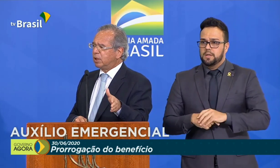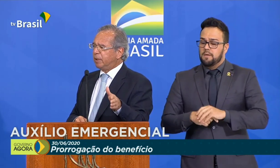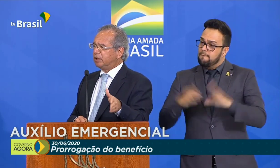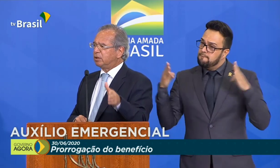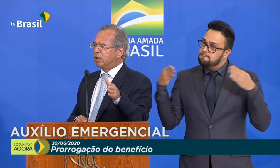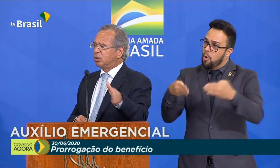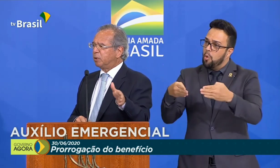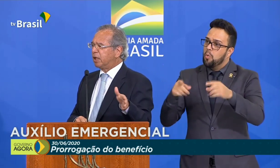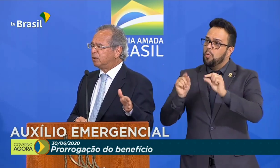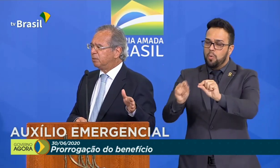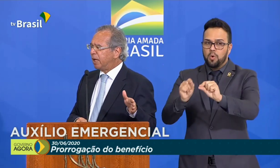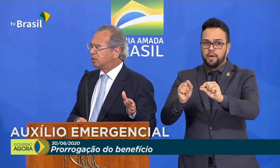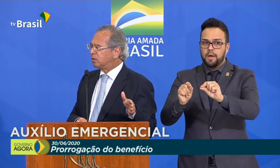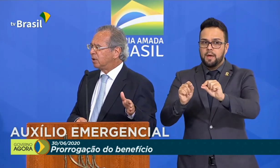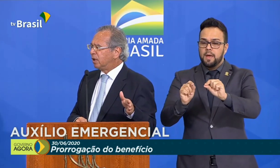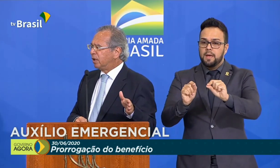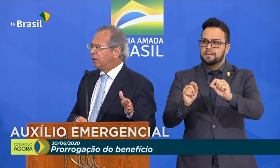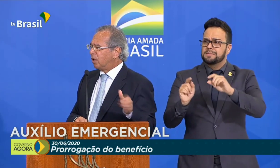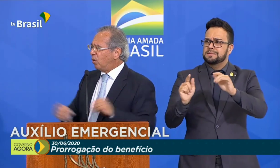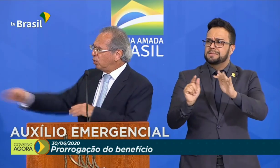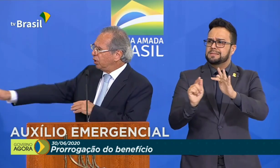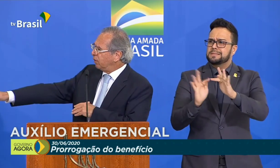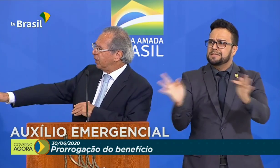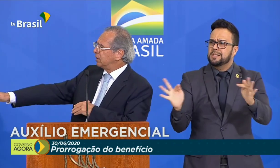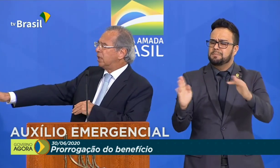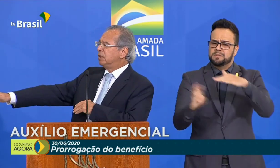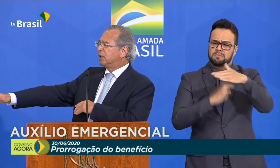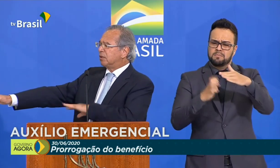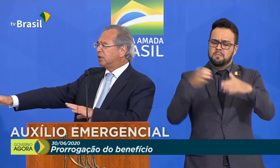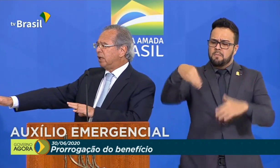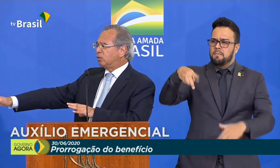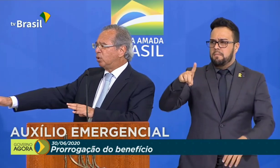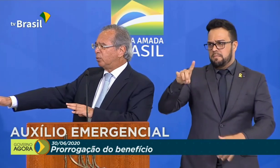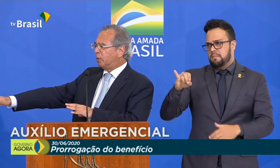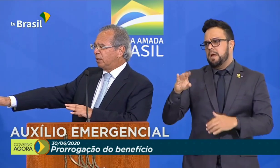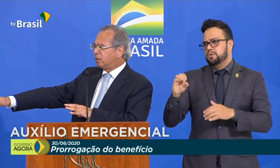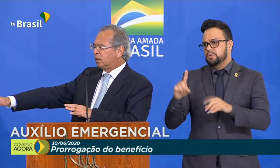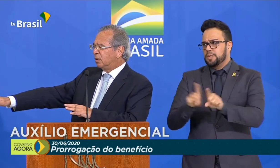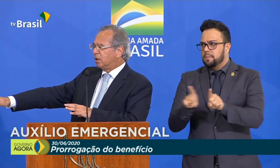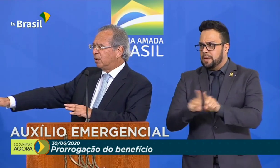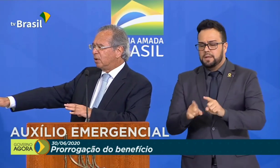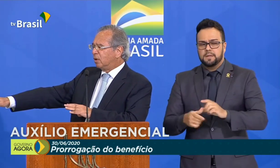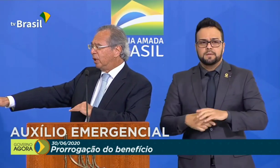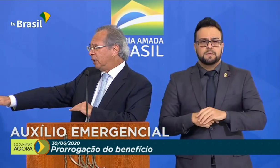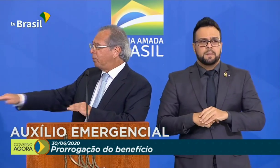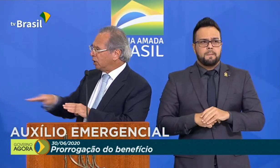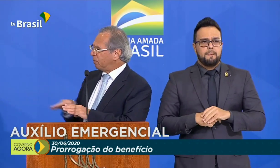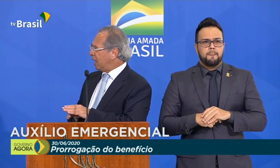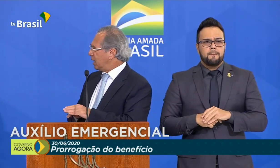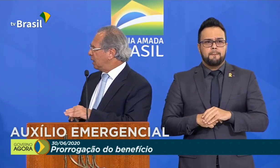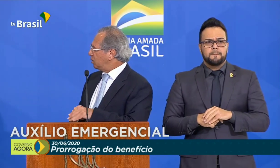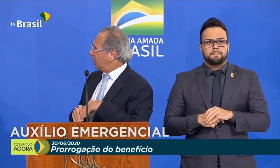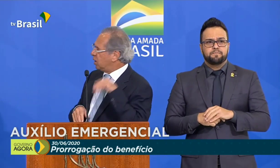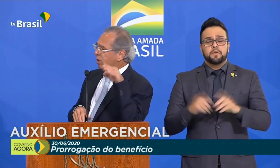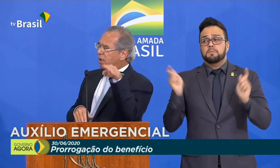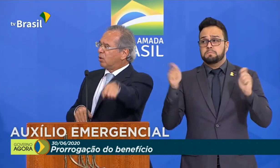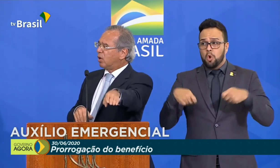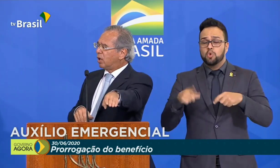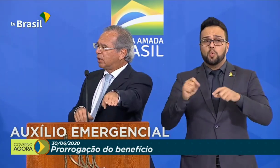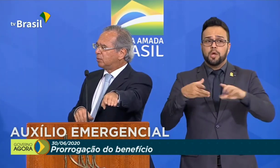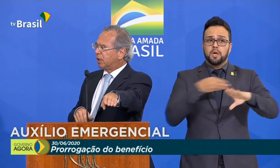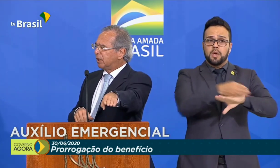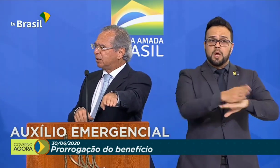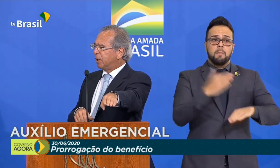endereçado justamente aos pequenos e médios. Então, ou o dinheiro fica esterilizado, sem retorno para o banco, ou ele pode pegar aquilo desde